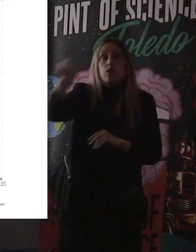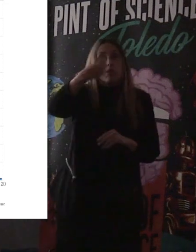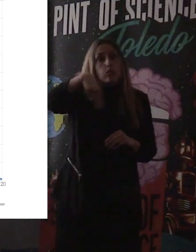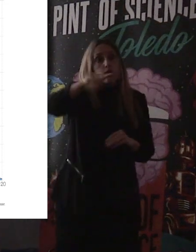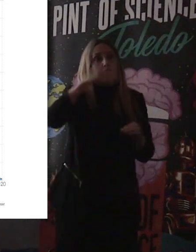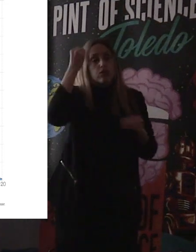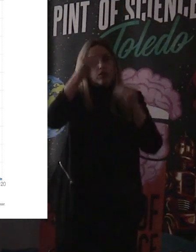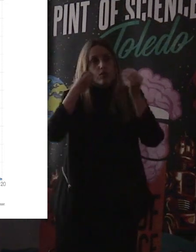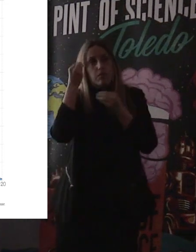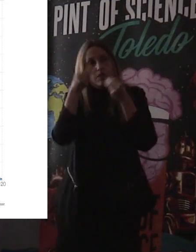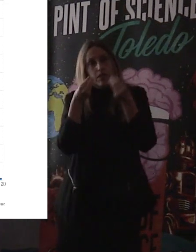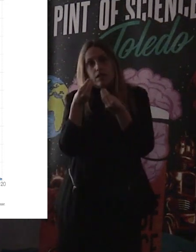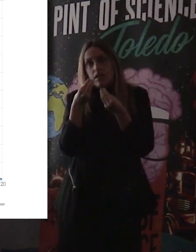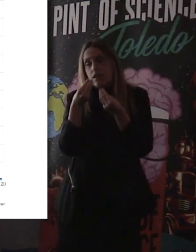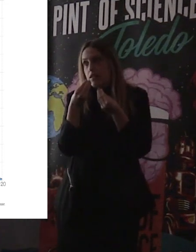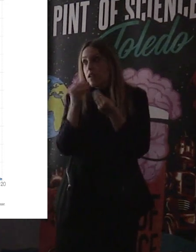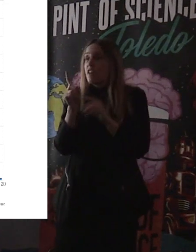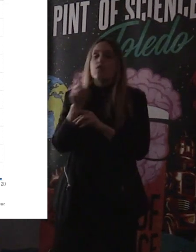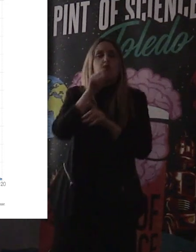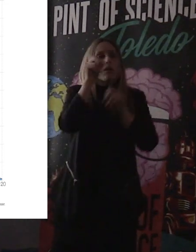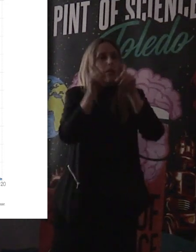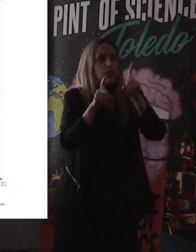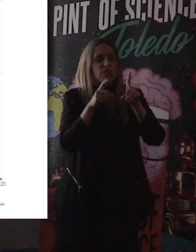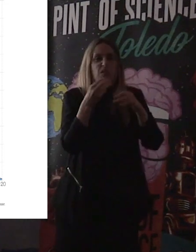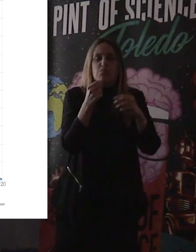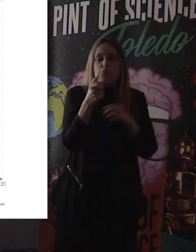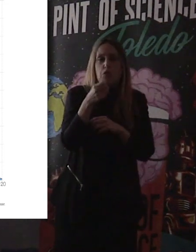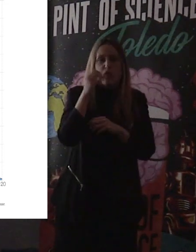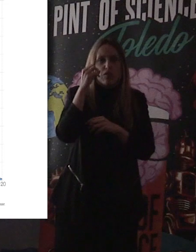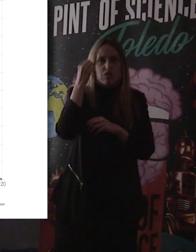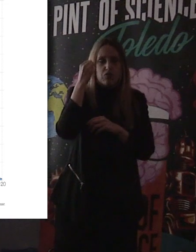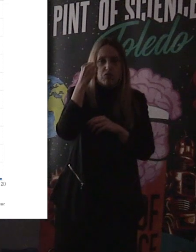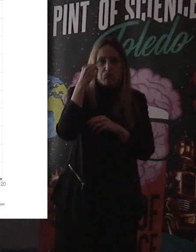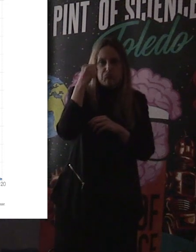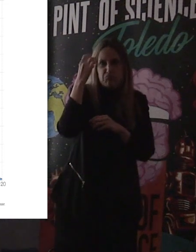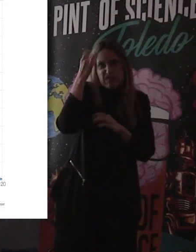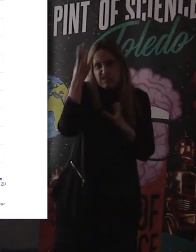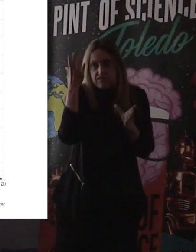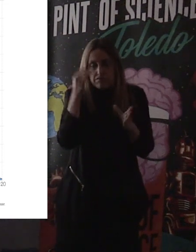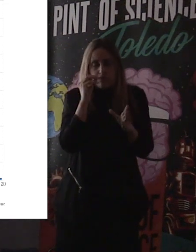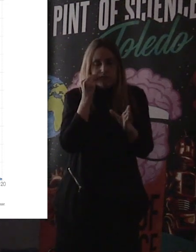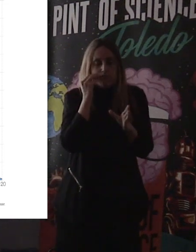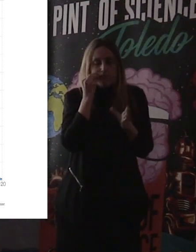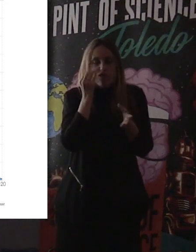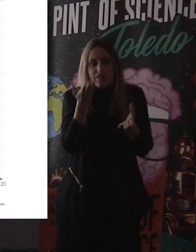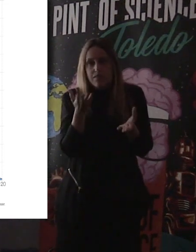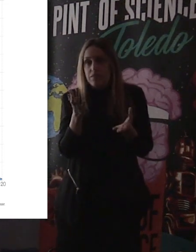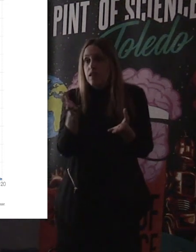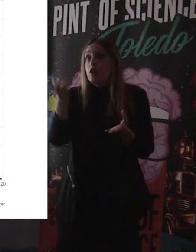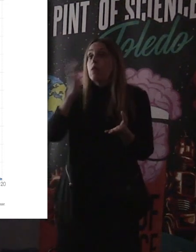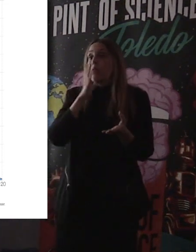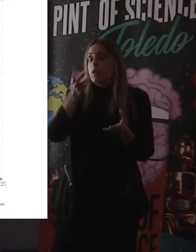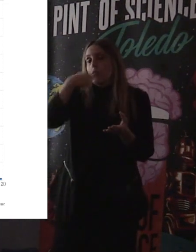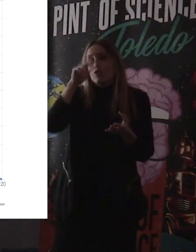¿pensáis? Es una pregunta un poco estúpida porque vosotros no sois expertos. Pero, sin embargo,